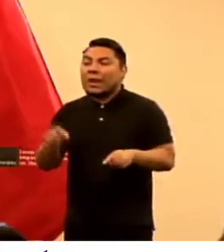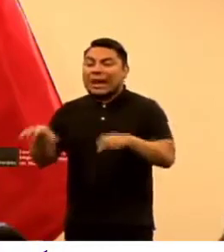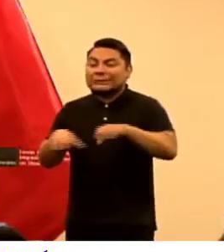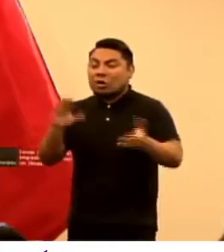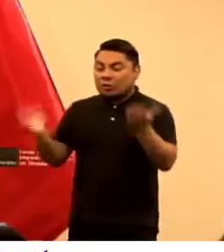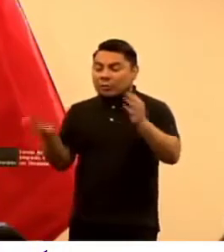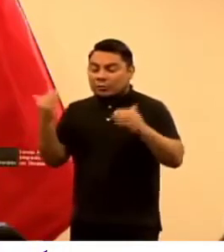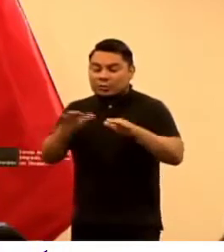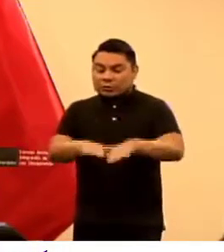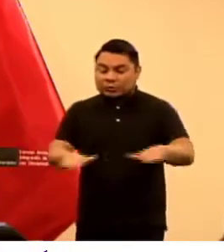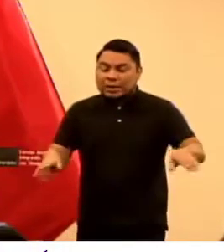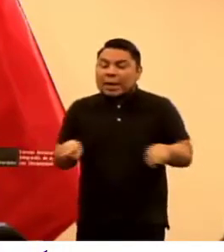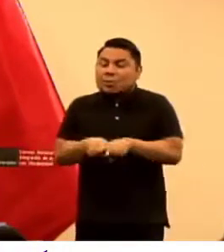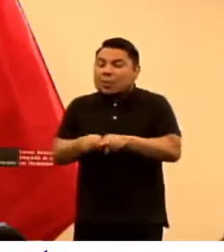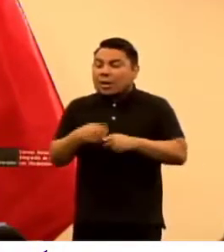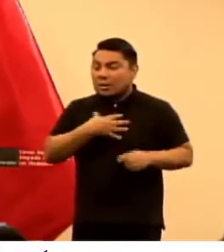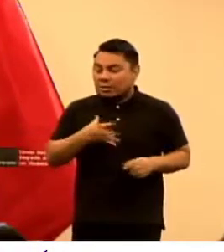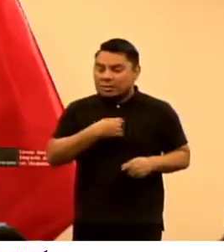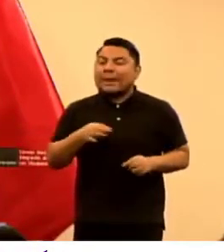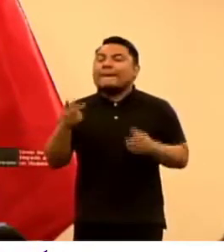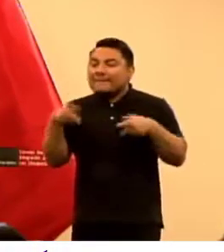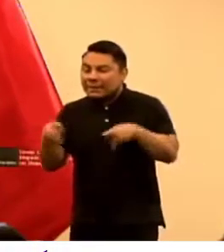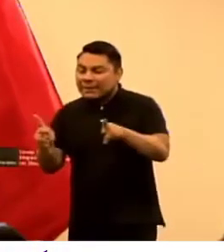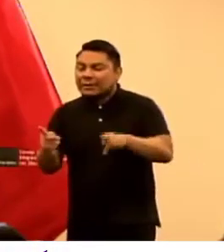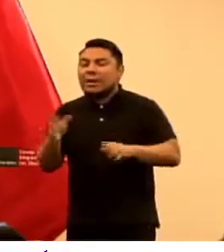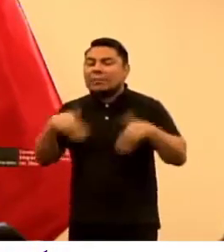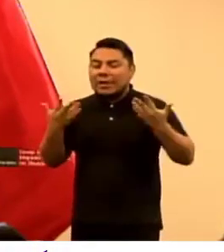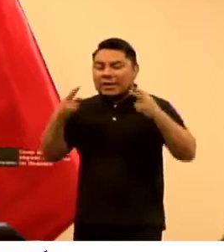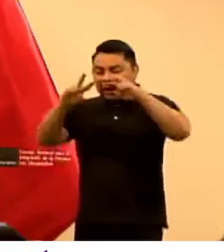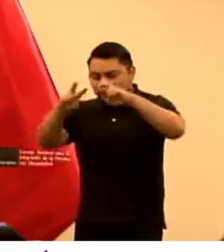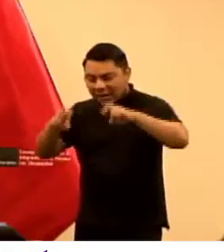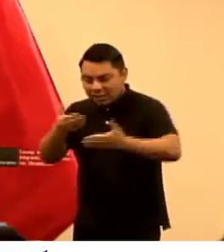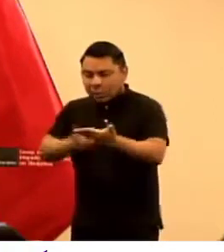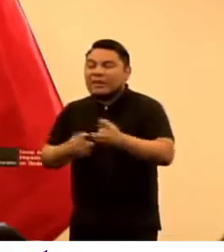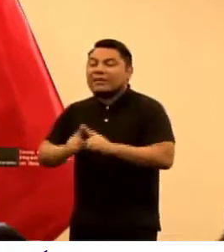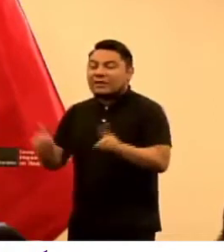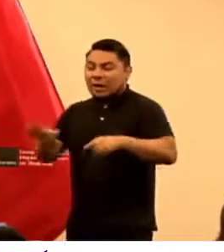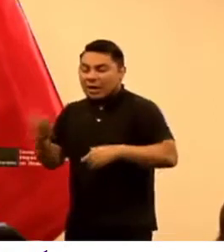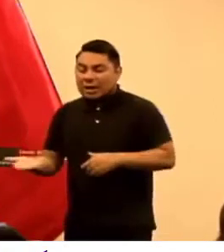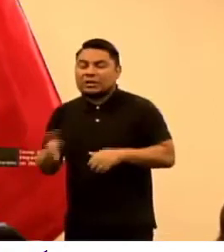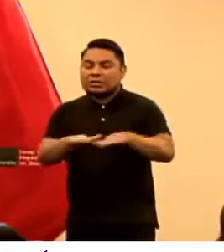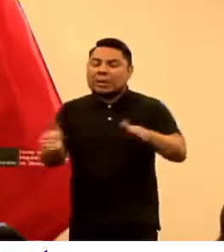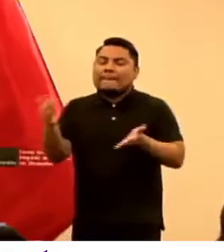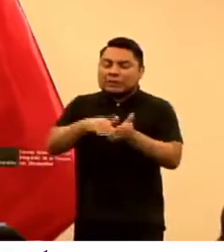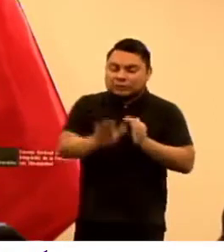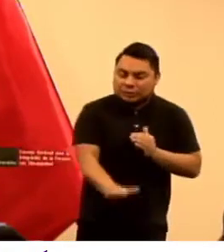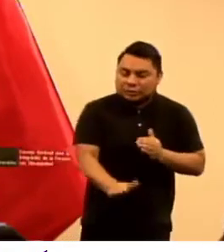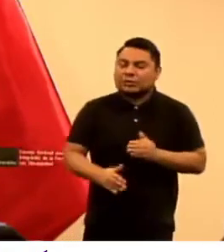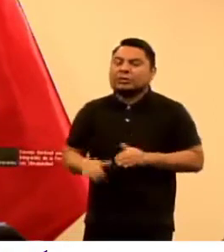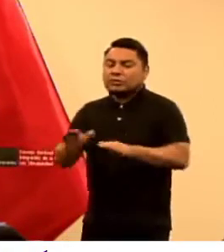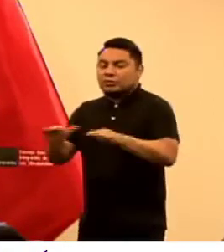la comparación con los niños y niños de la misma edad permite justamente evaluar las diferencias que hay entre los niños más pequeños y los niños y